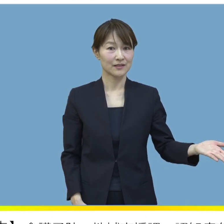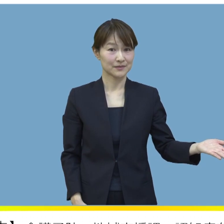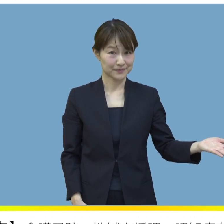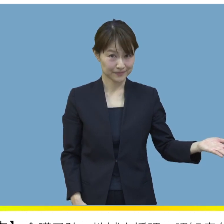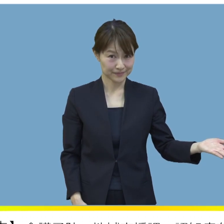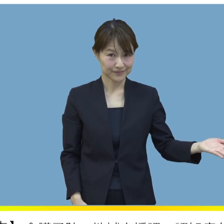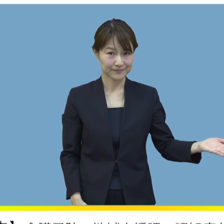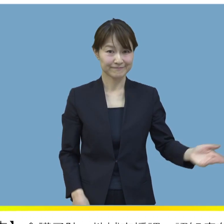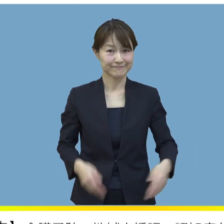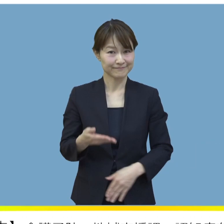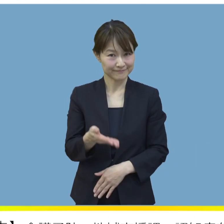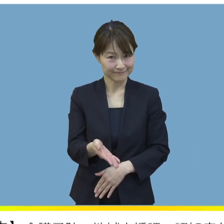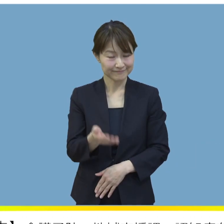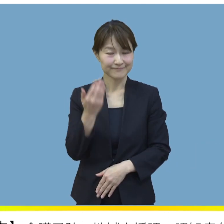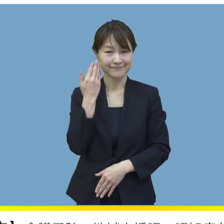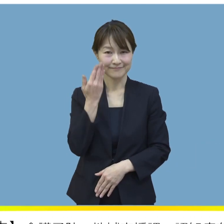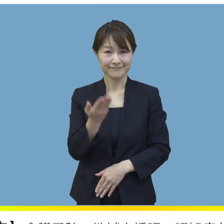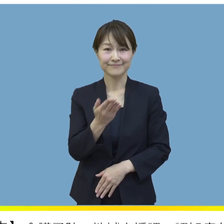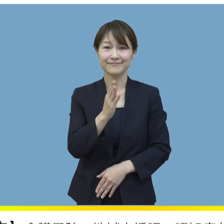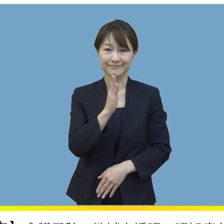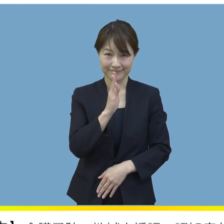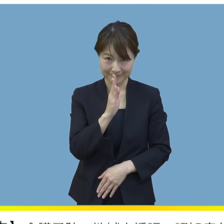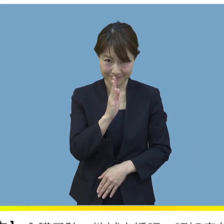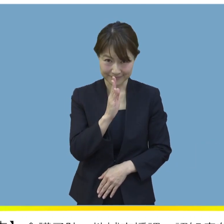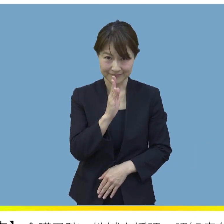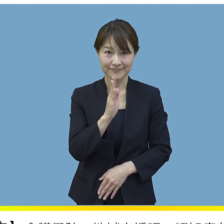-3085番までどうぞ